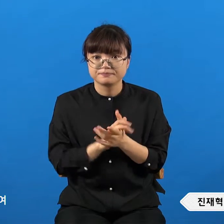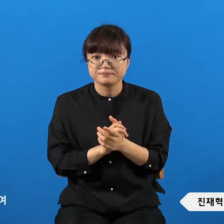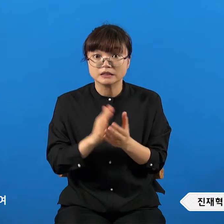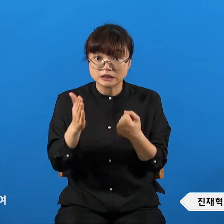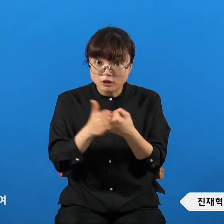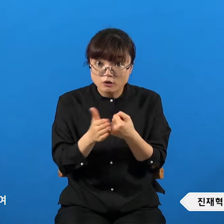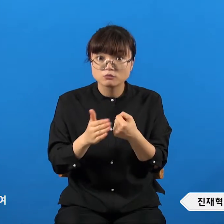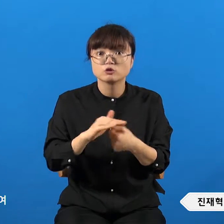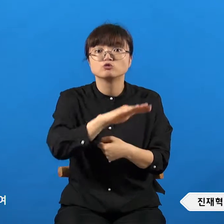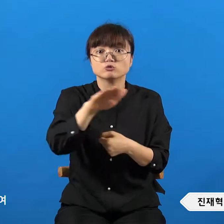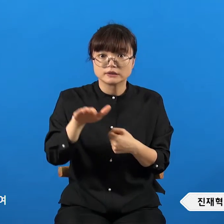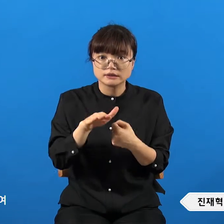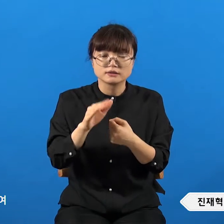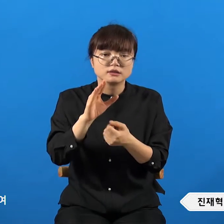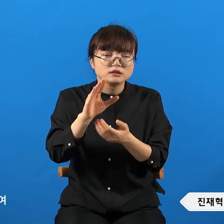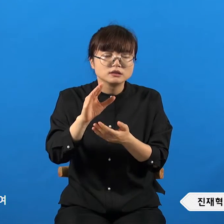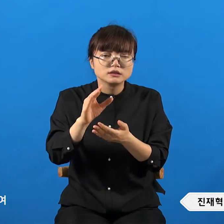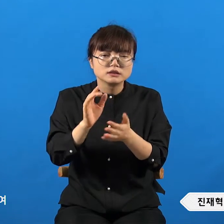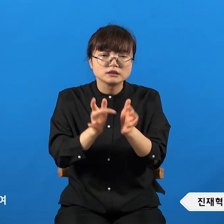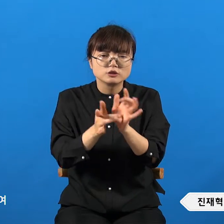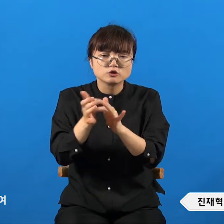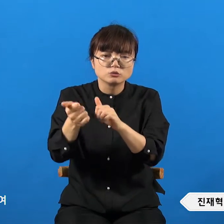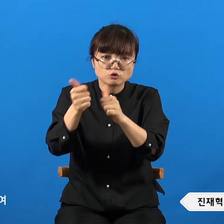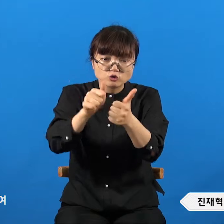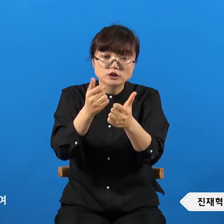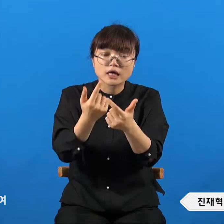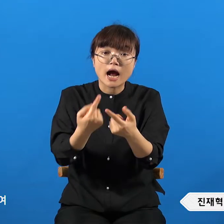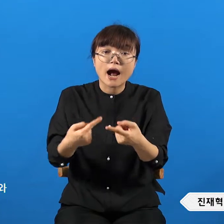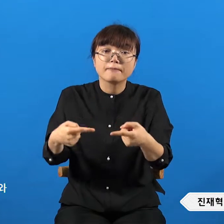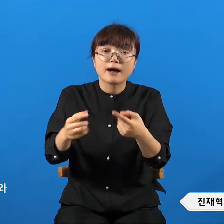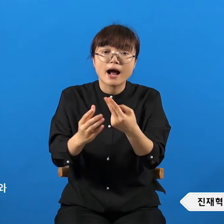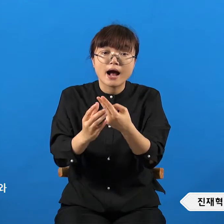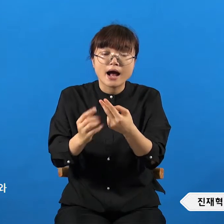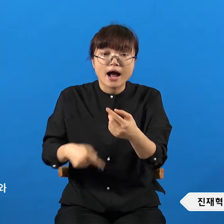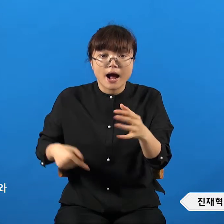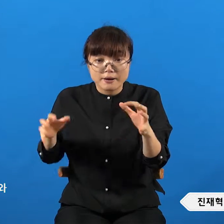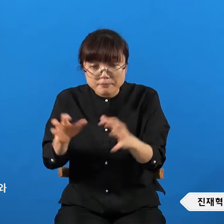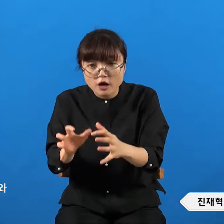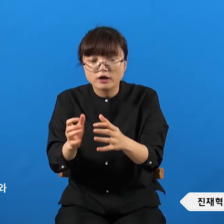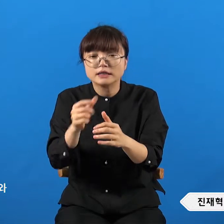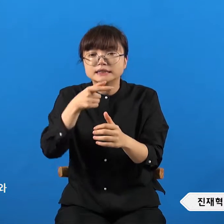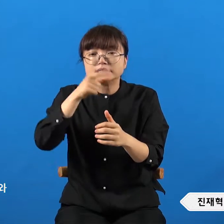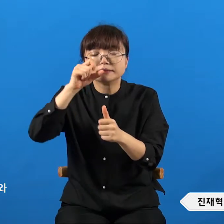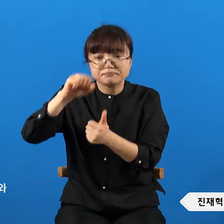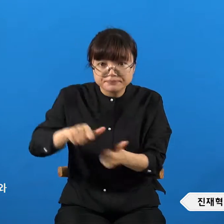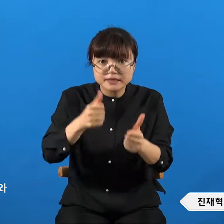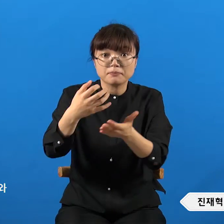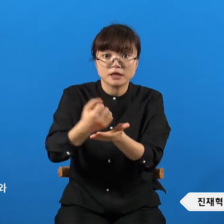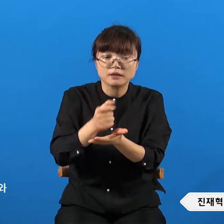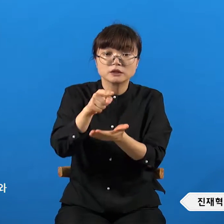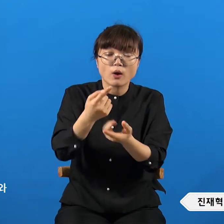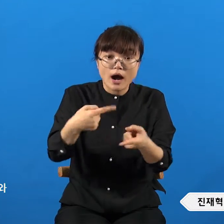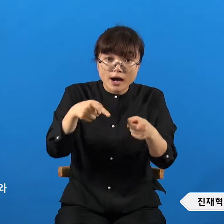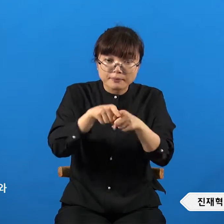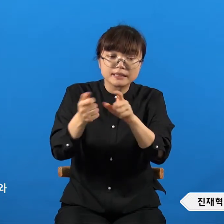시작. 그러므로 우리가 그의 죽으심과 합하여 침례를 받음으로 그와